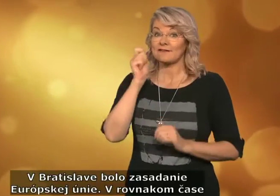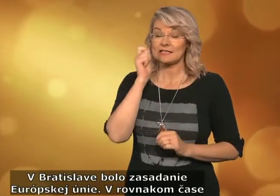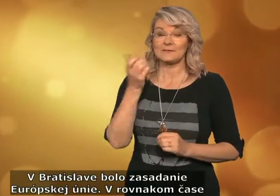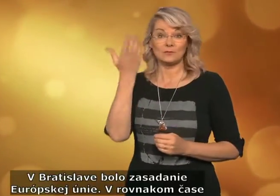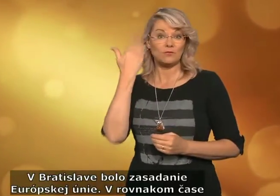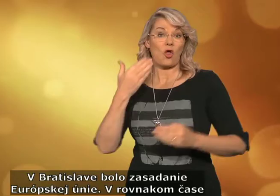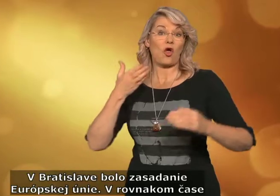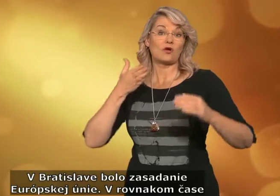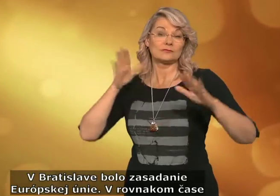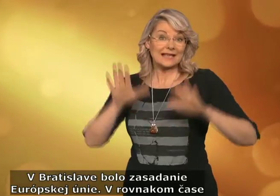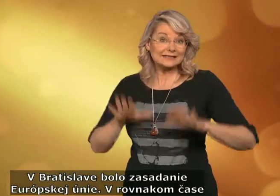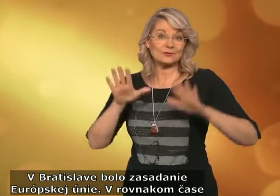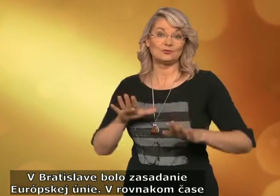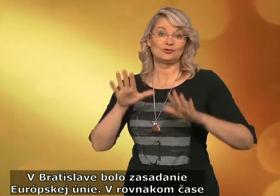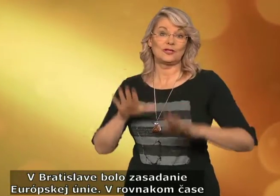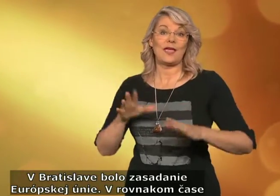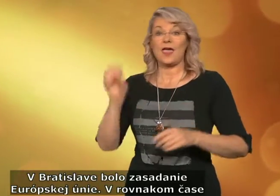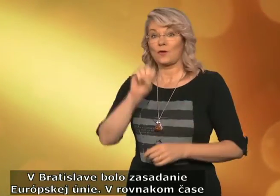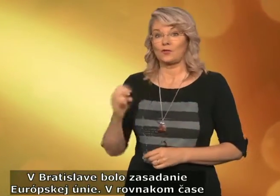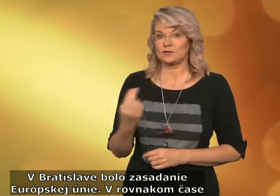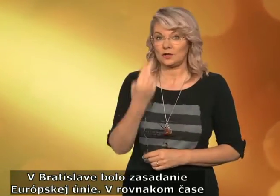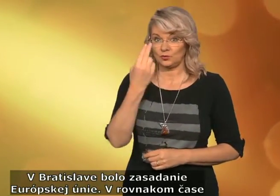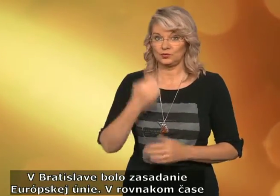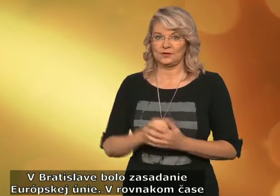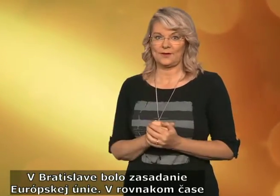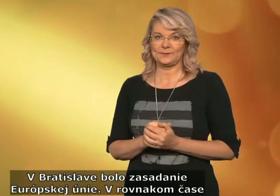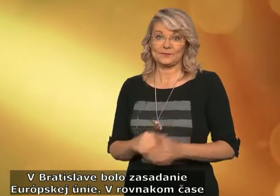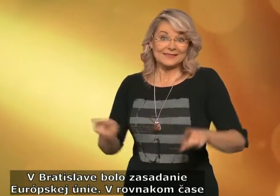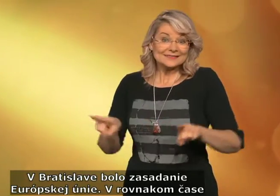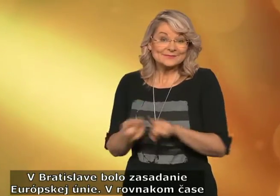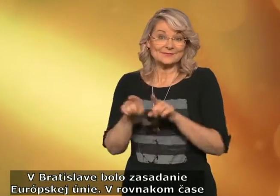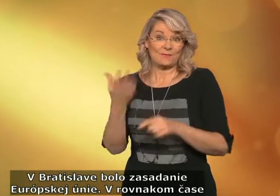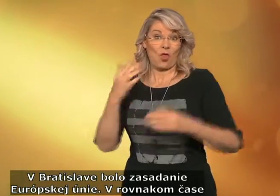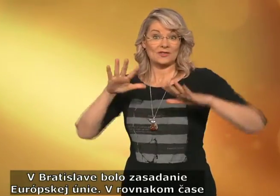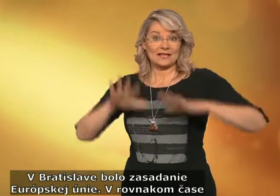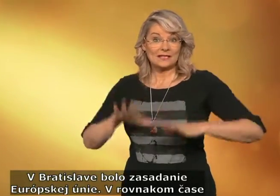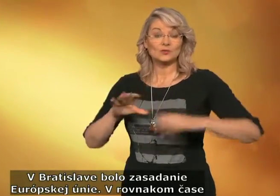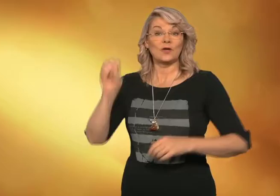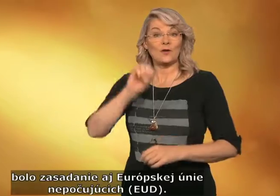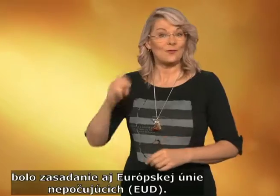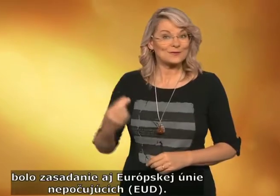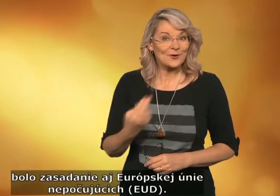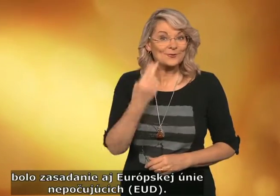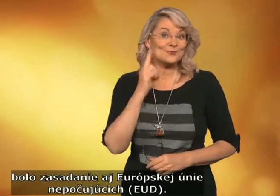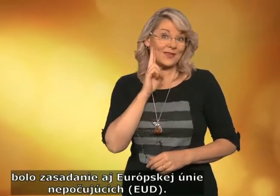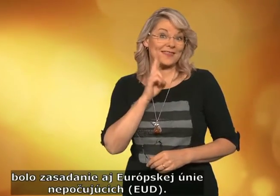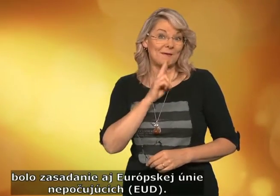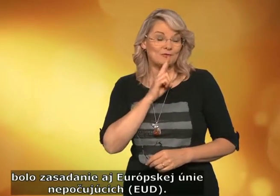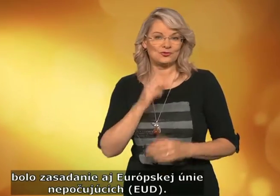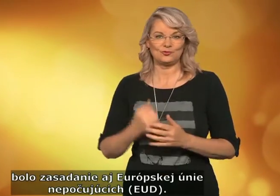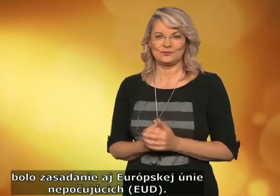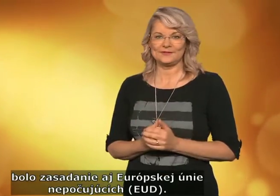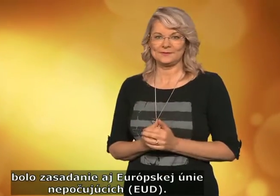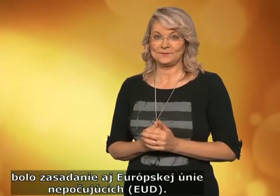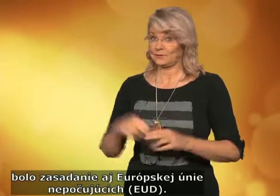V Bratislave bolo zasadanie Európskej únie. V rovnakom čase bolo zasadanie aj Európskej únie